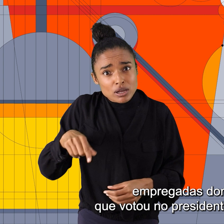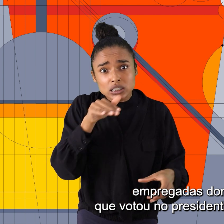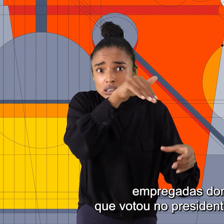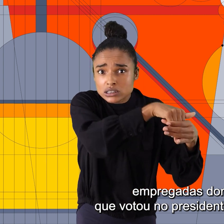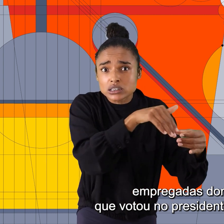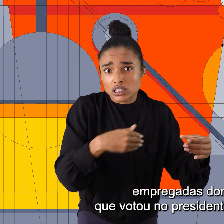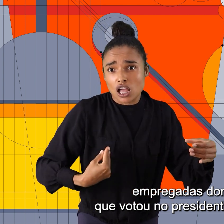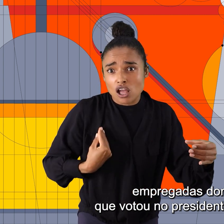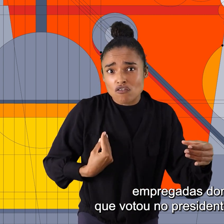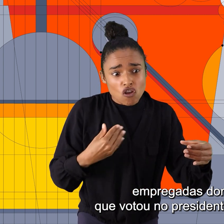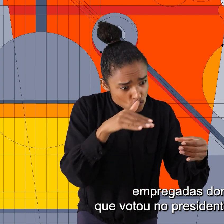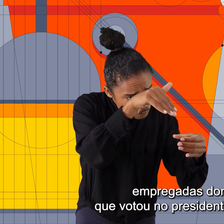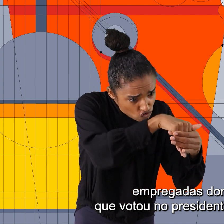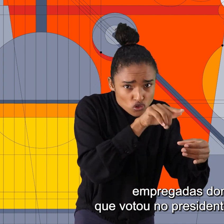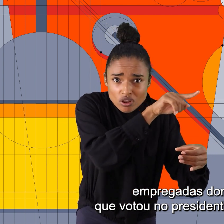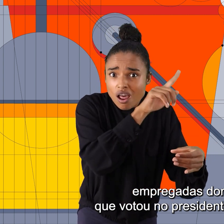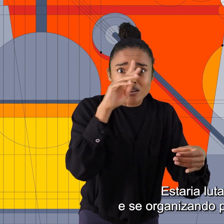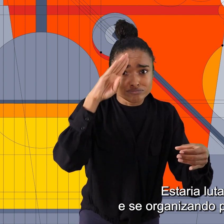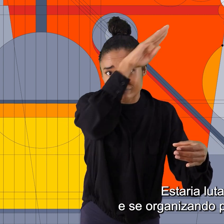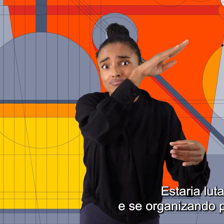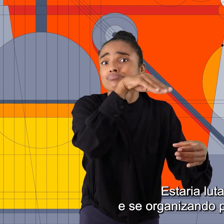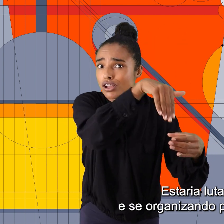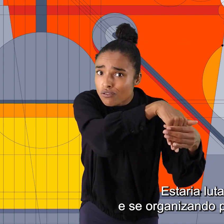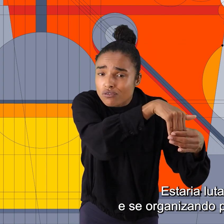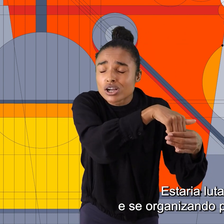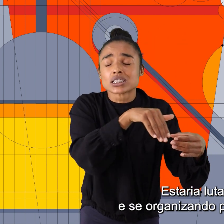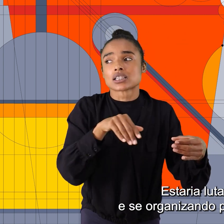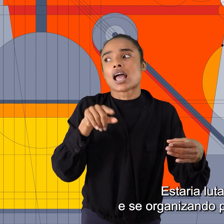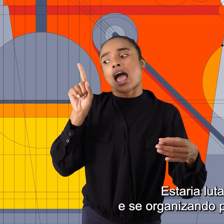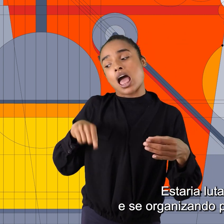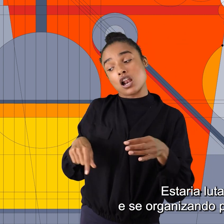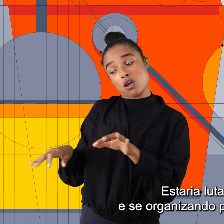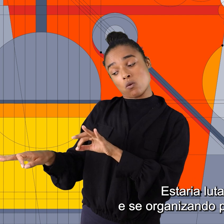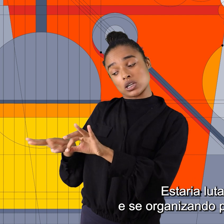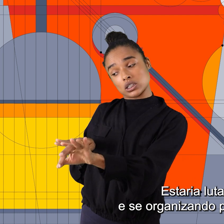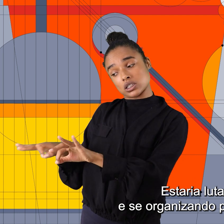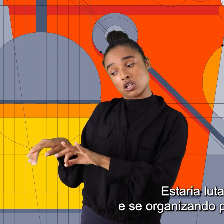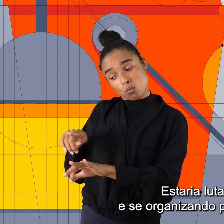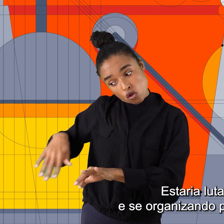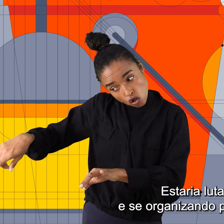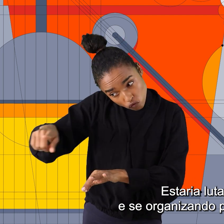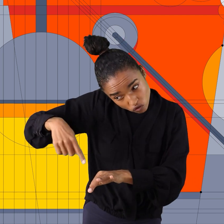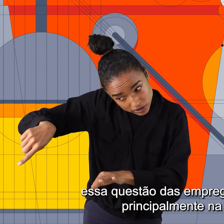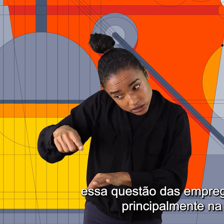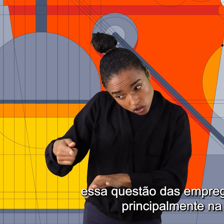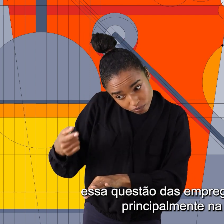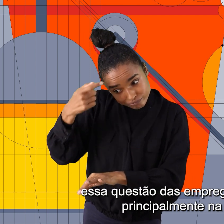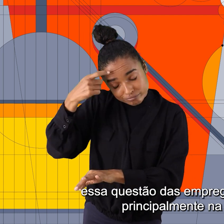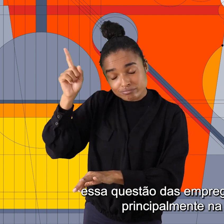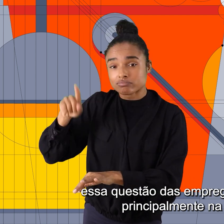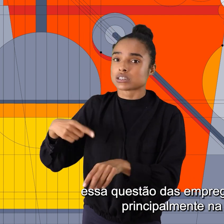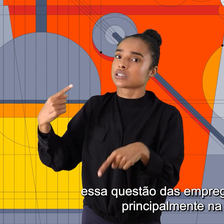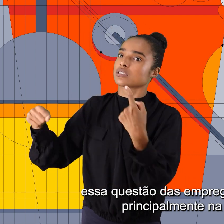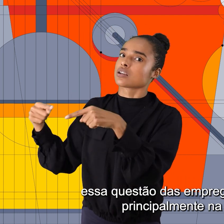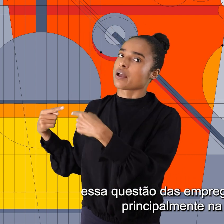que votou no presidente da República. Estaria lutando e se organizando para discutir essa questão